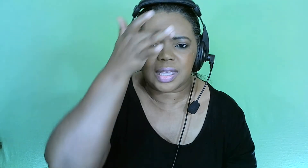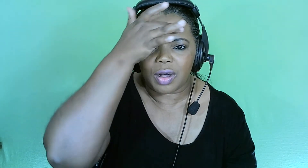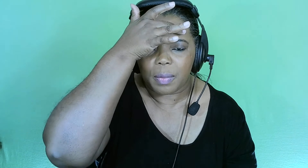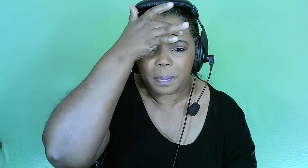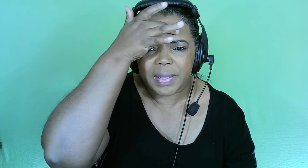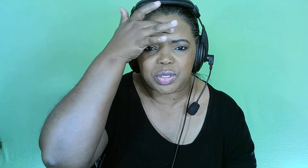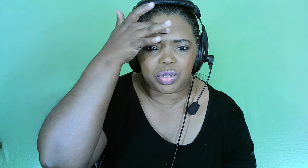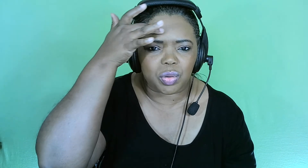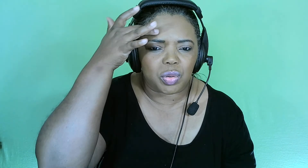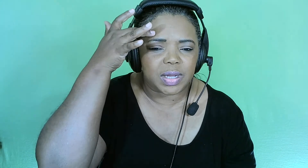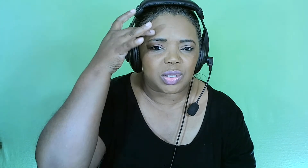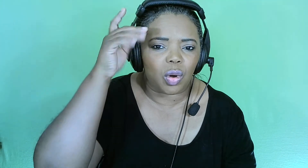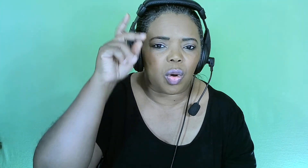ó. Pessoas ou